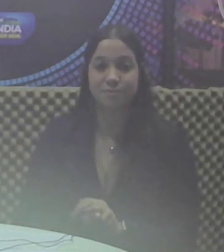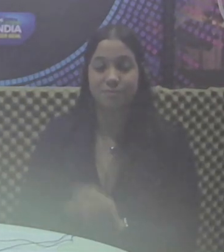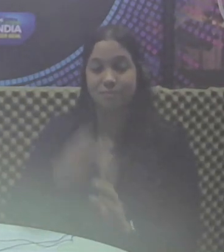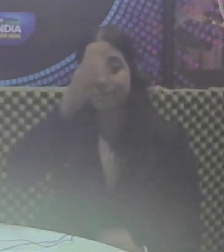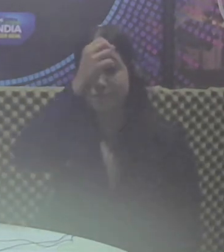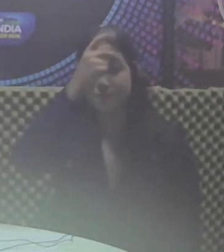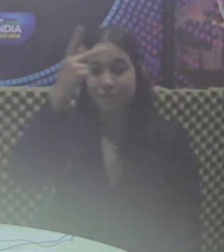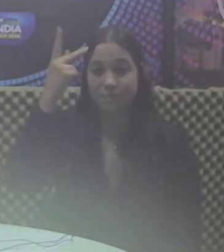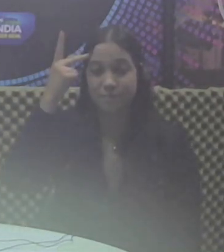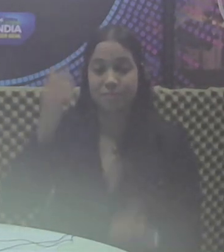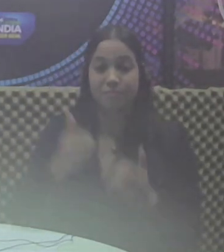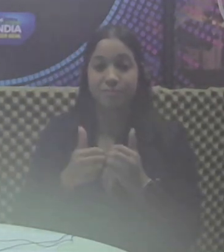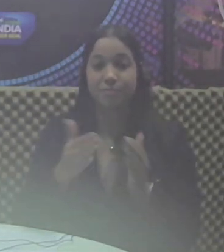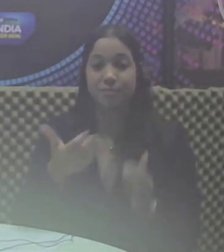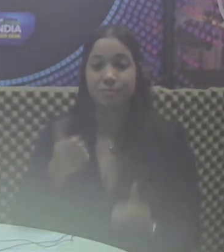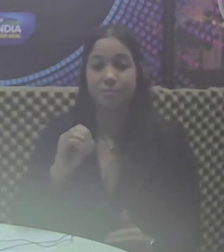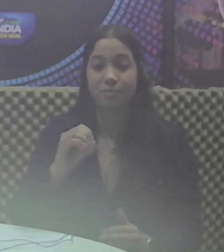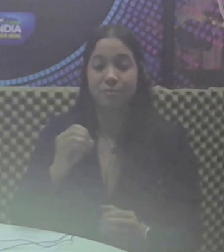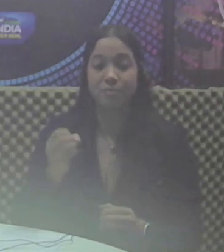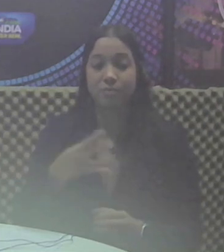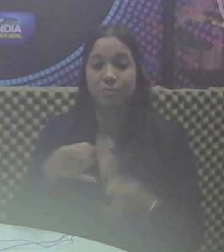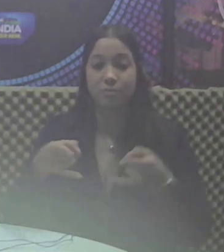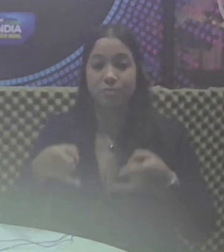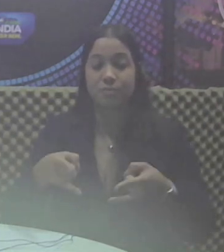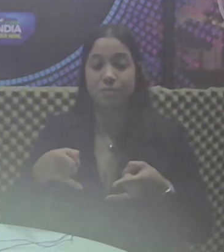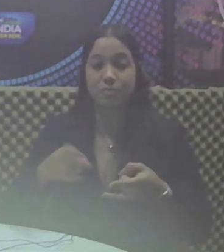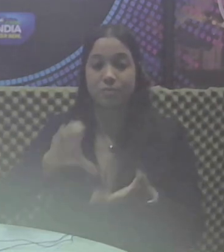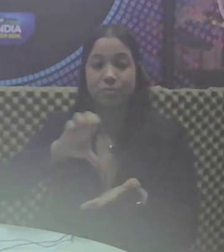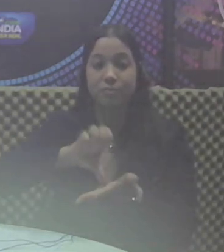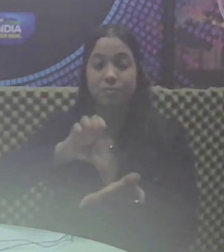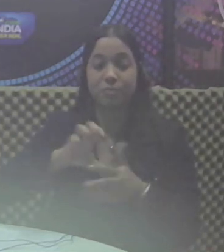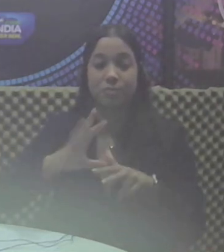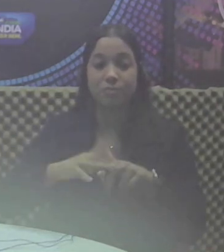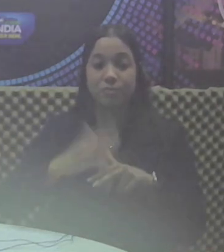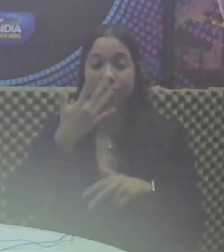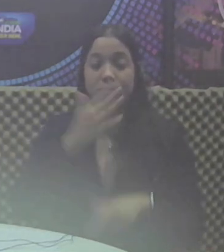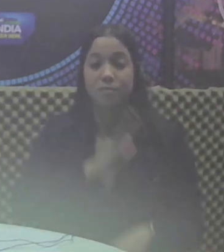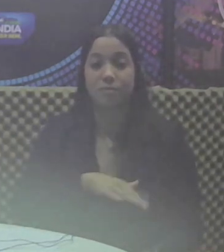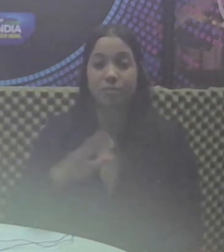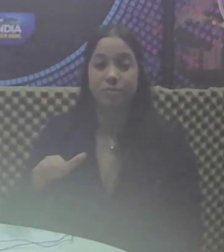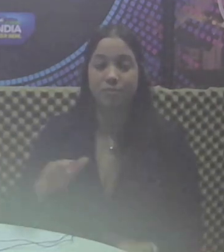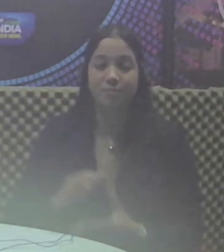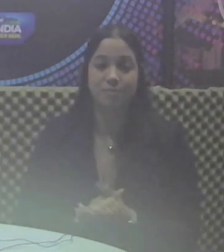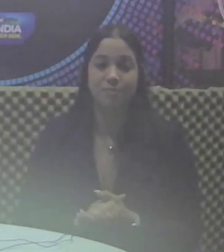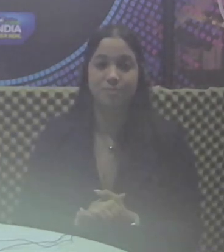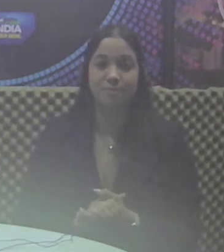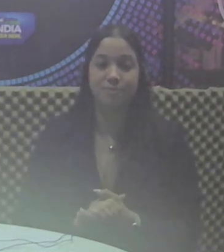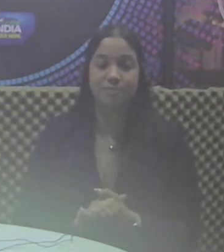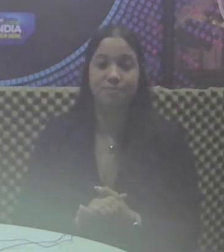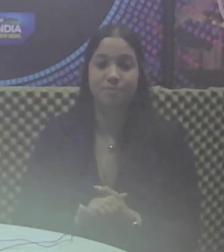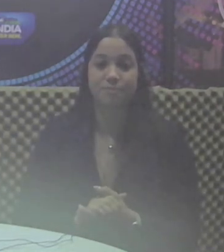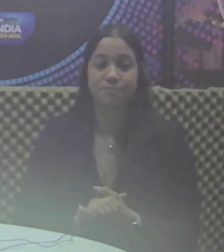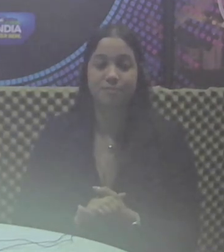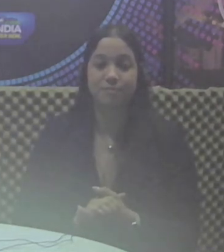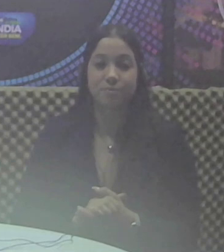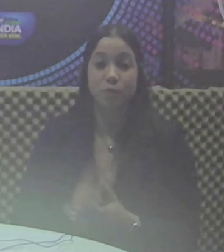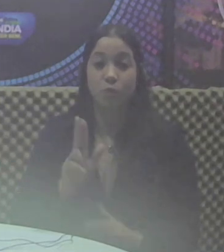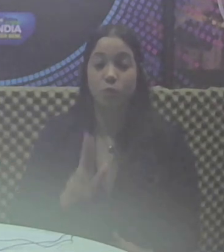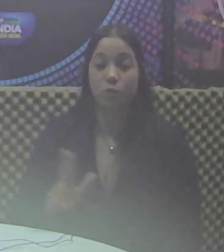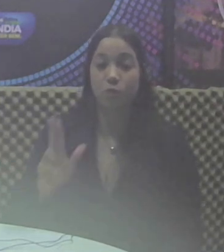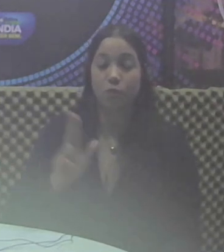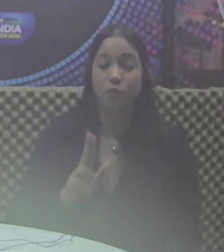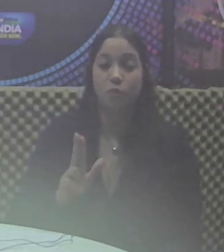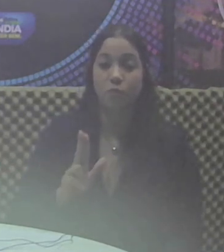Prefeitura abre 10 novos leitos no Centro de Internação Pediátrico. E ainda, Uberlândia